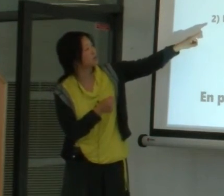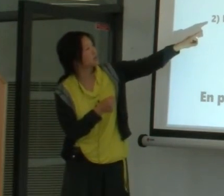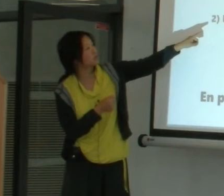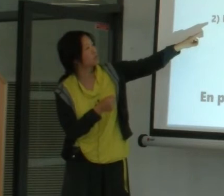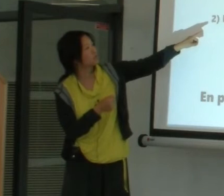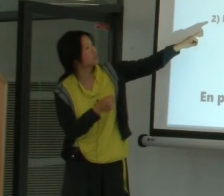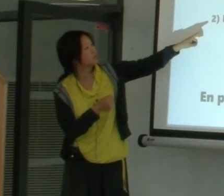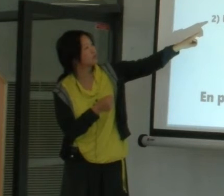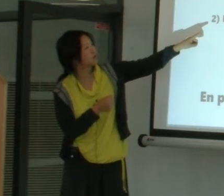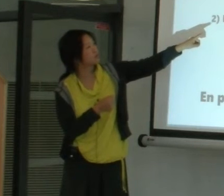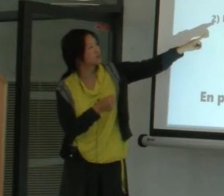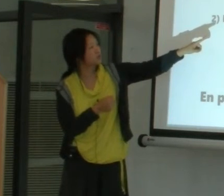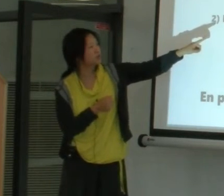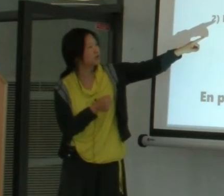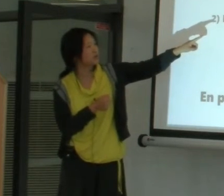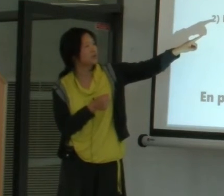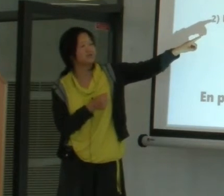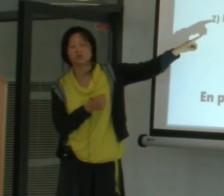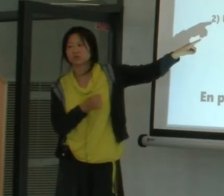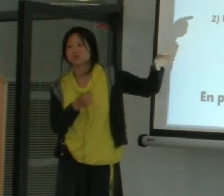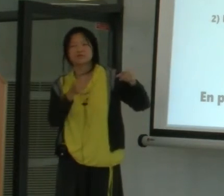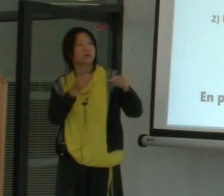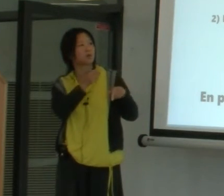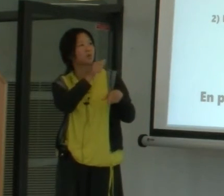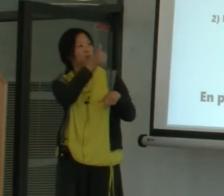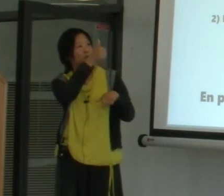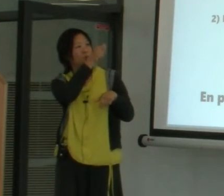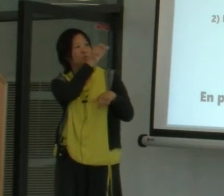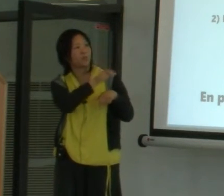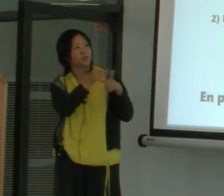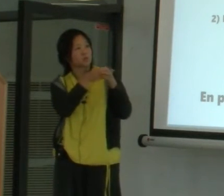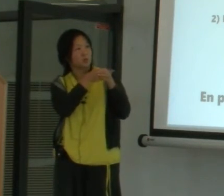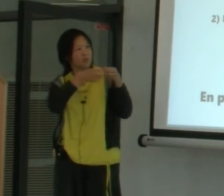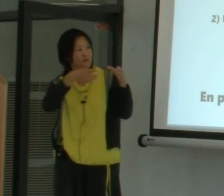Après, on a voilà, donc développé l'éditeur de signes il y a.